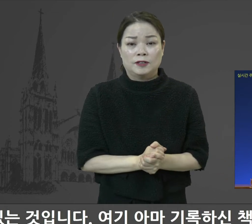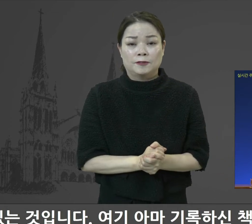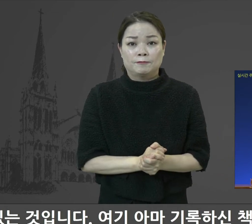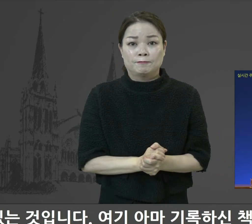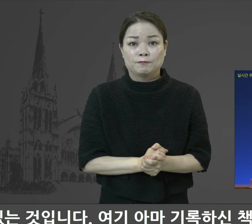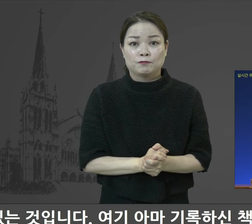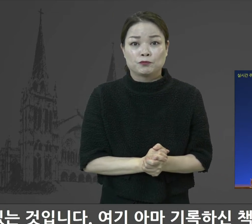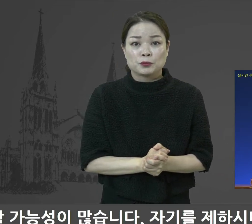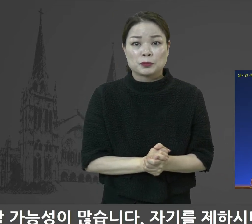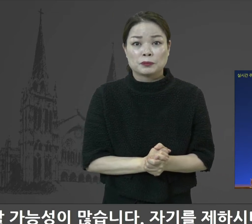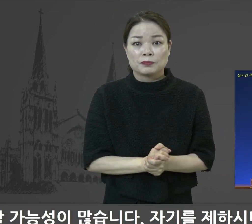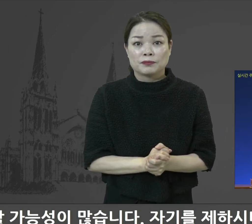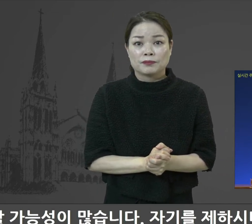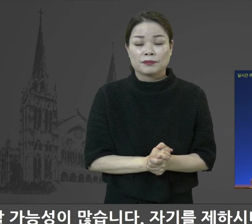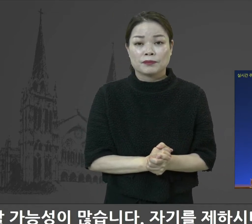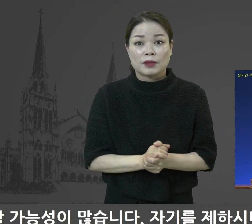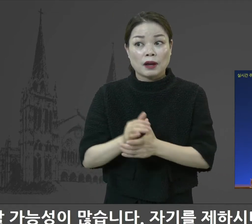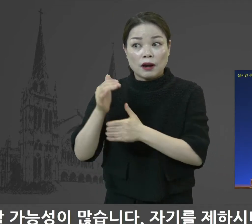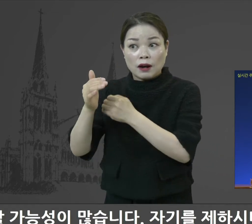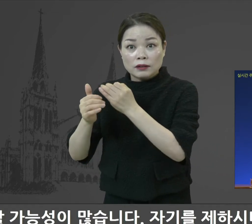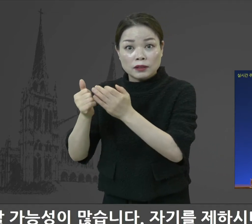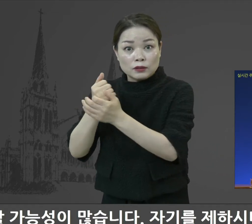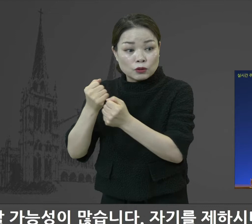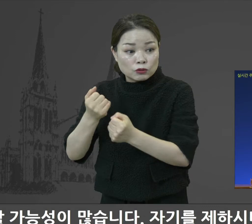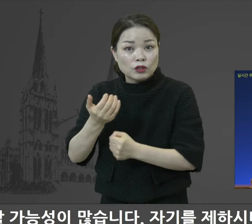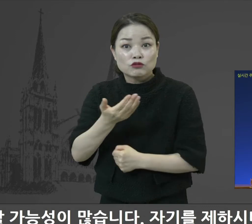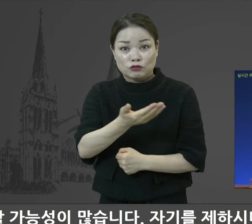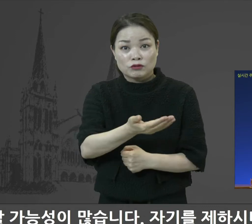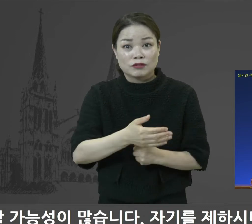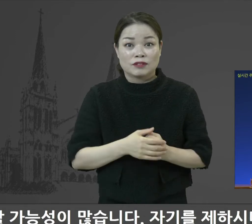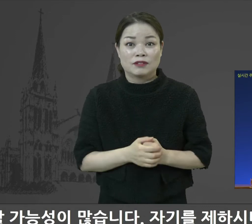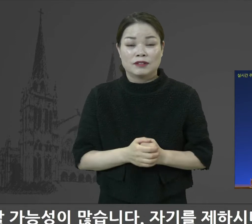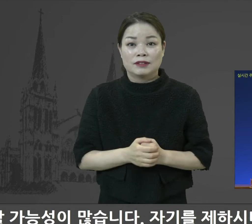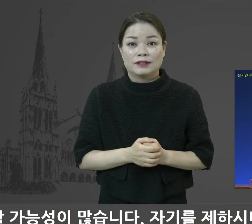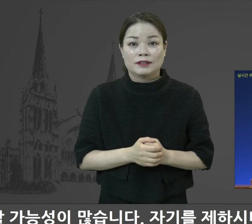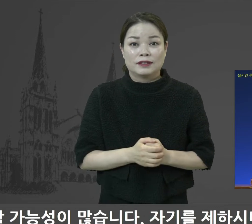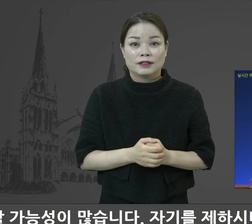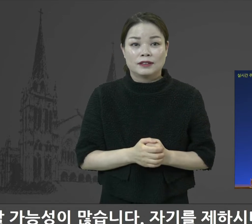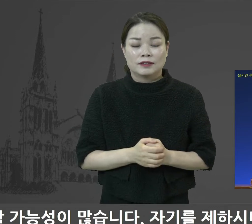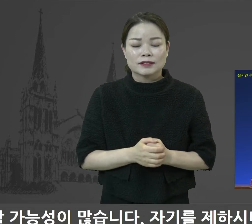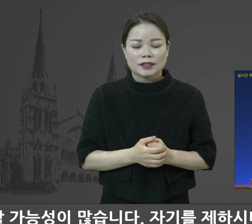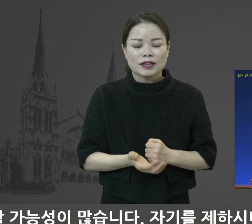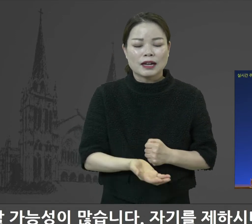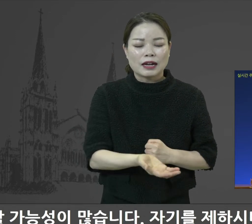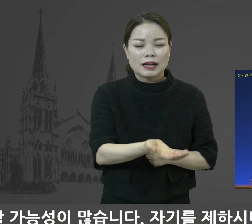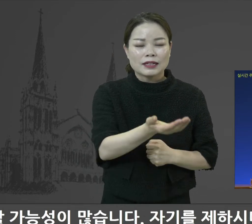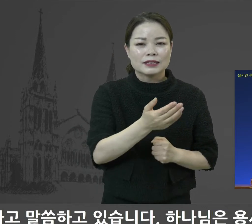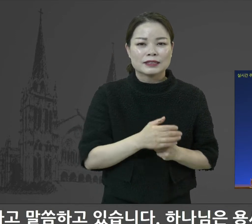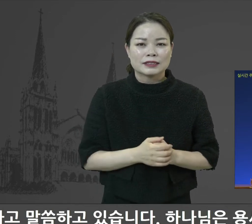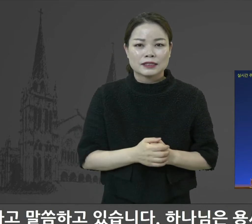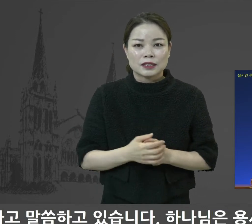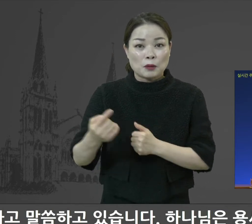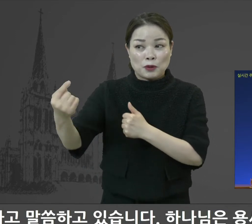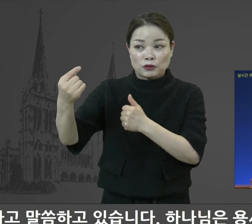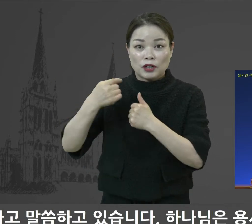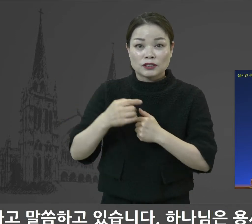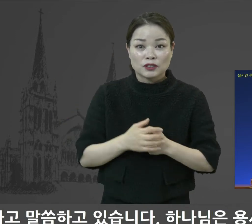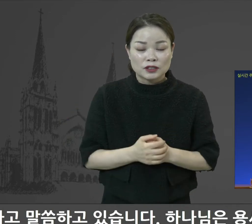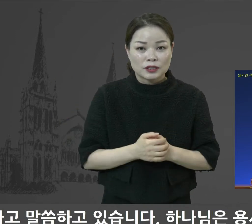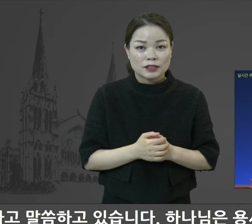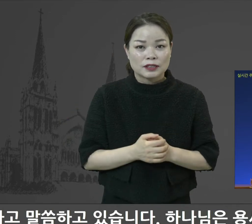말하는 거죠. 하나님이 용서했습니다. 그래서 올라가라 그렇게 명하시는 거죠. 자,